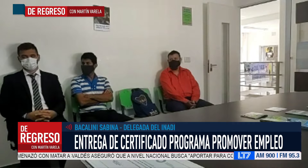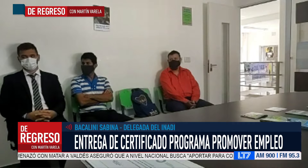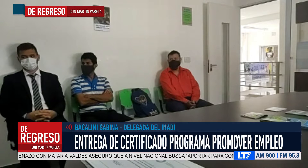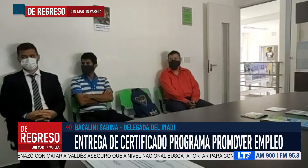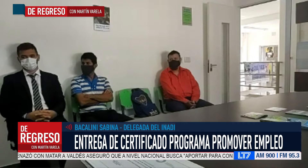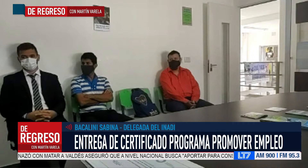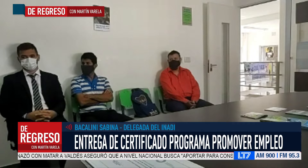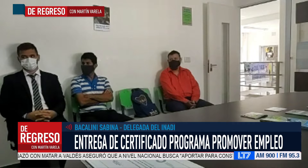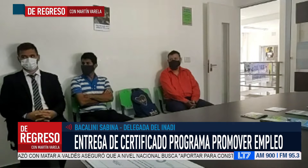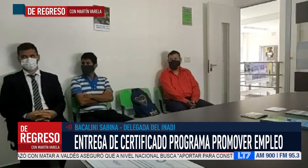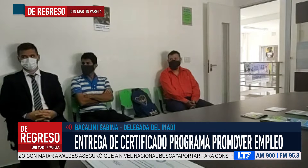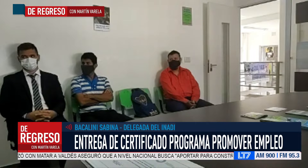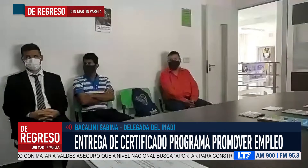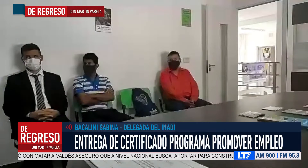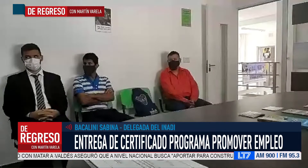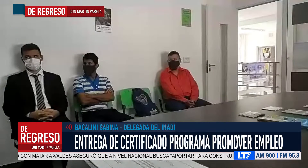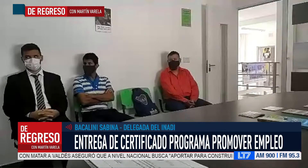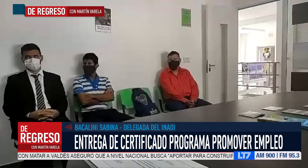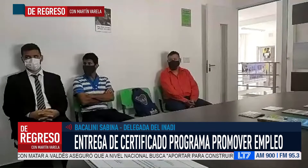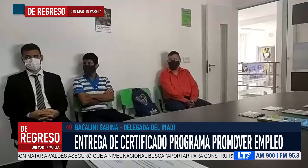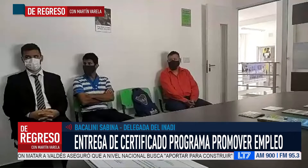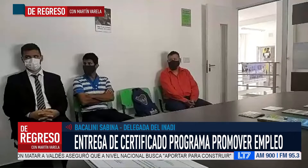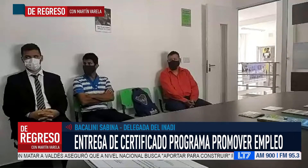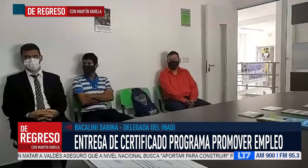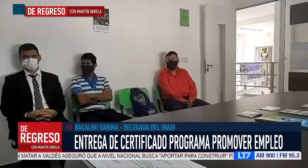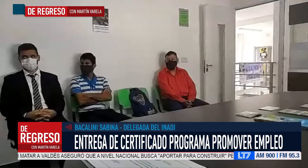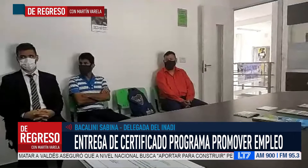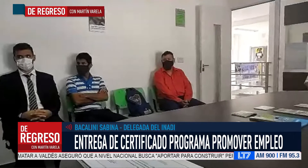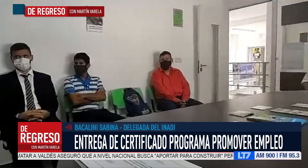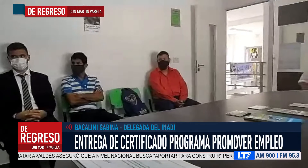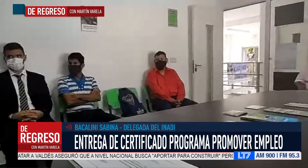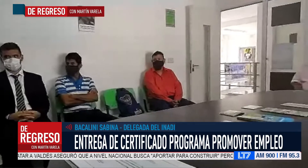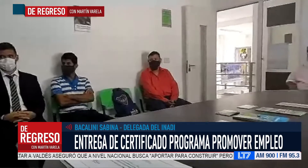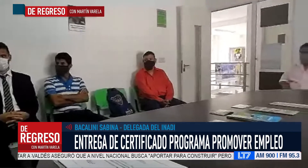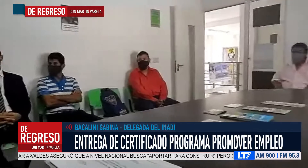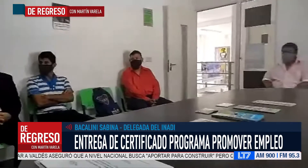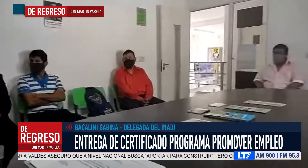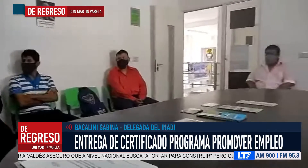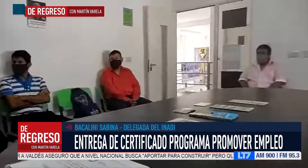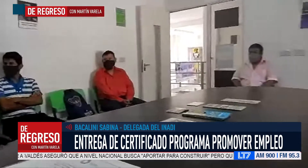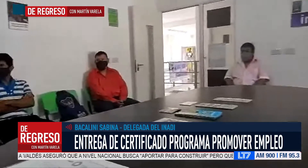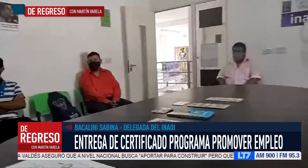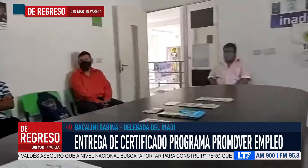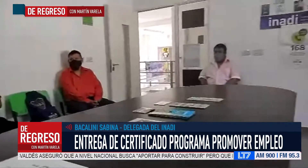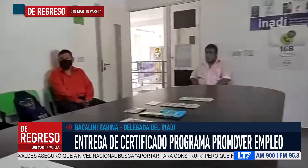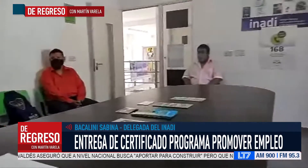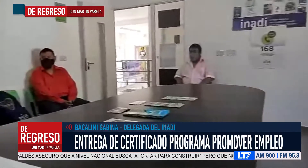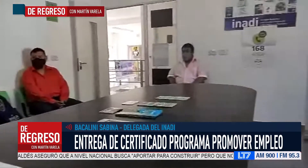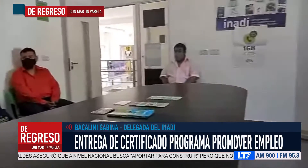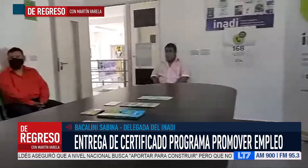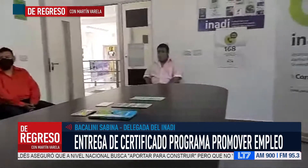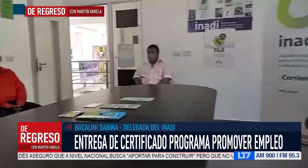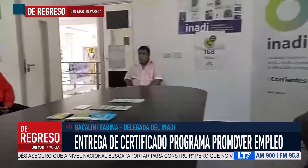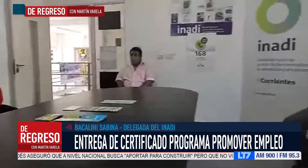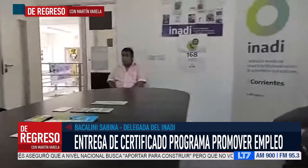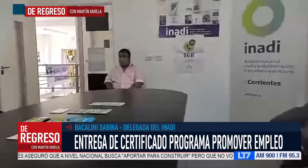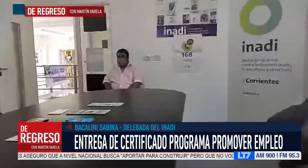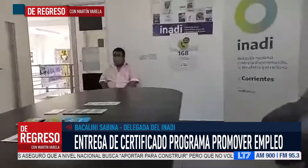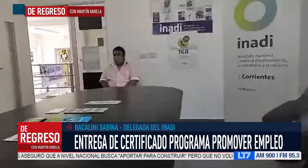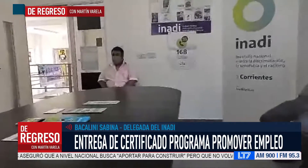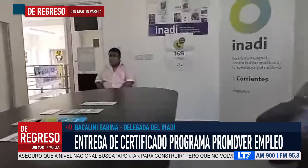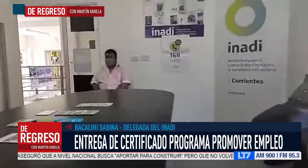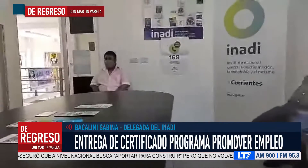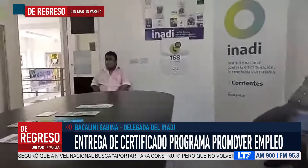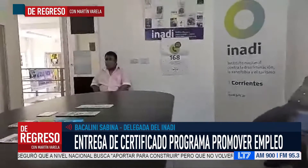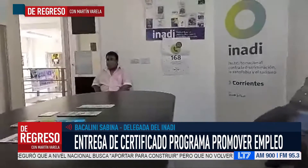año que viene? Bueno, a ver, este año estamos terminando con muchas actividades. La verdad que fue un año, pese a que la mitad